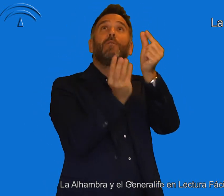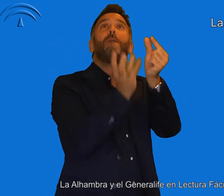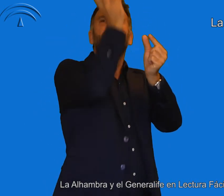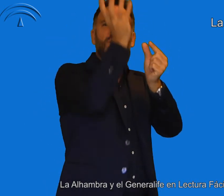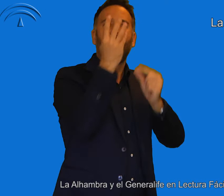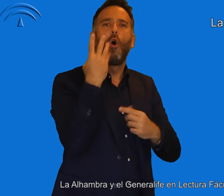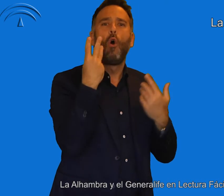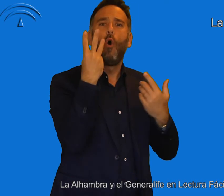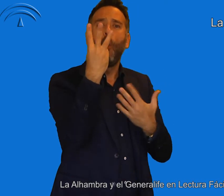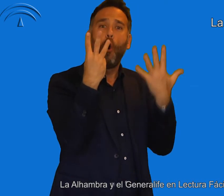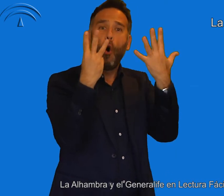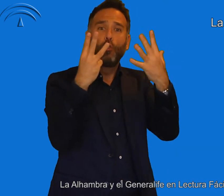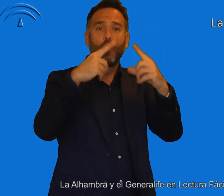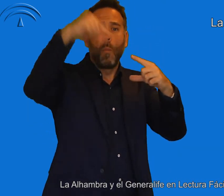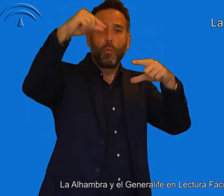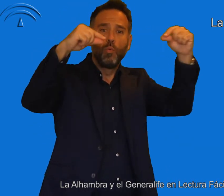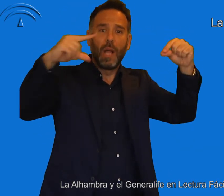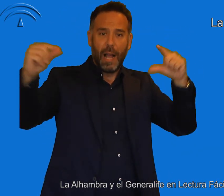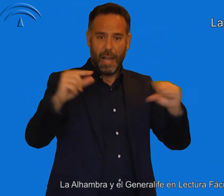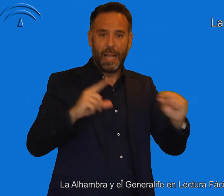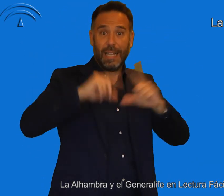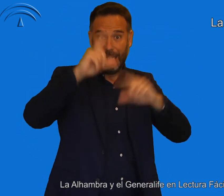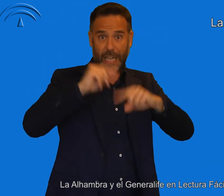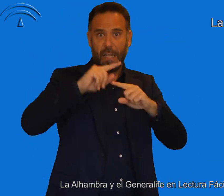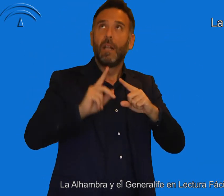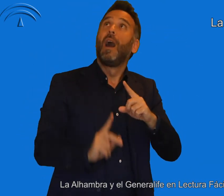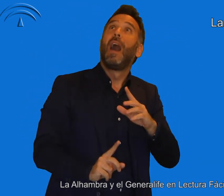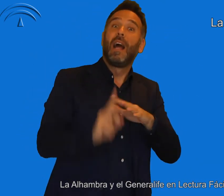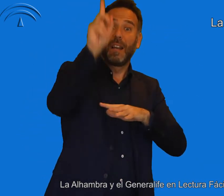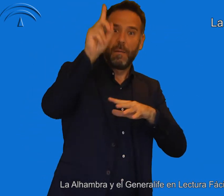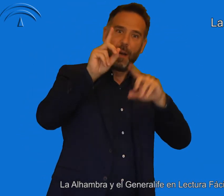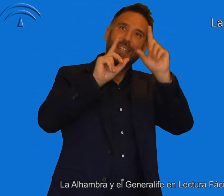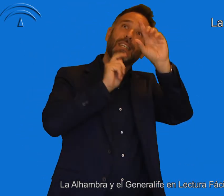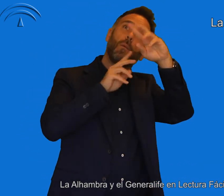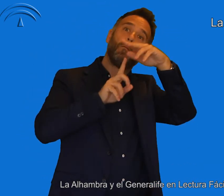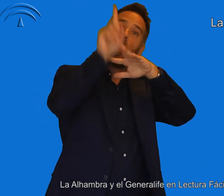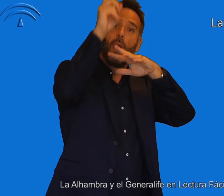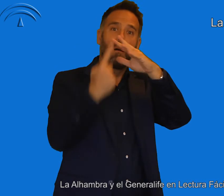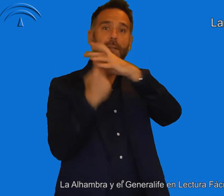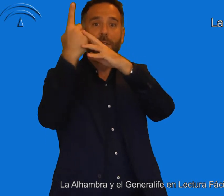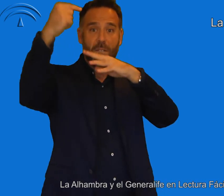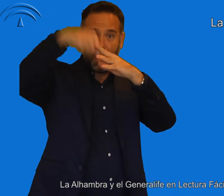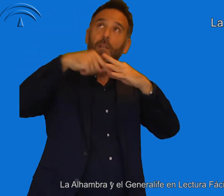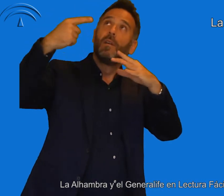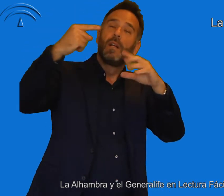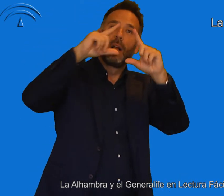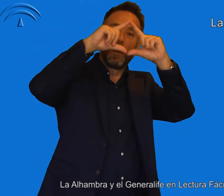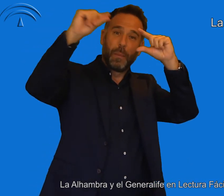8 puntas. La luz entra por arriba, por la celosía abierta en cada lado de la estrella.